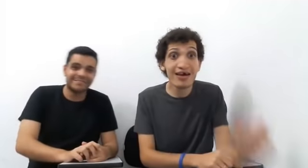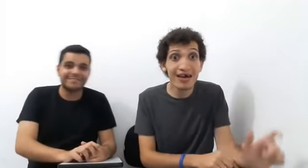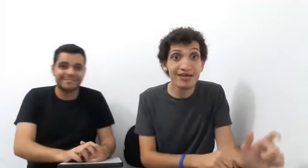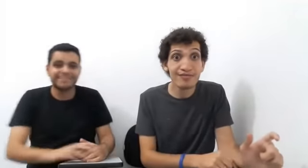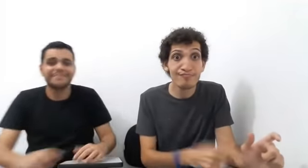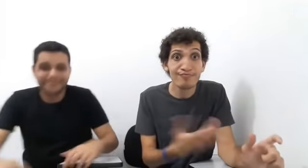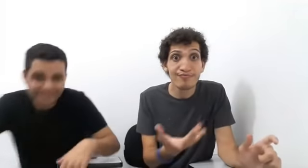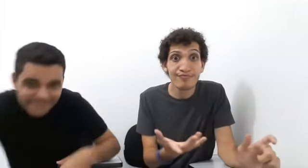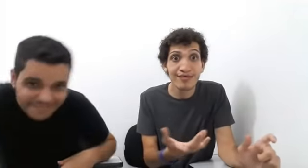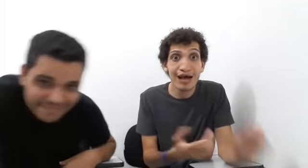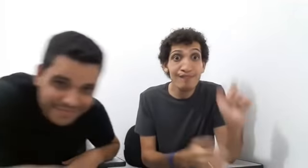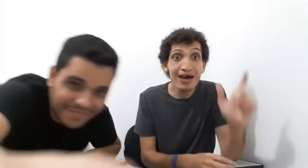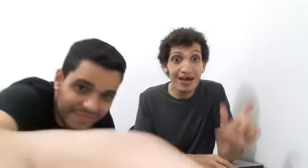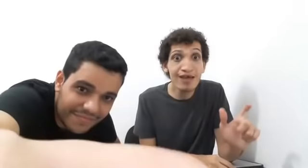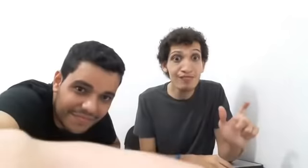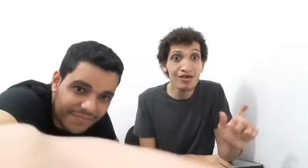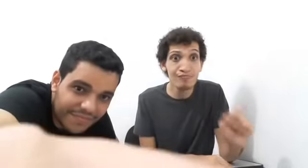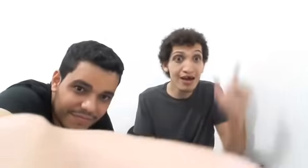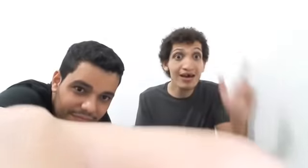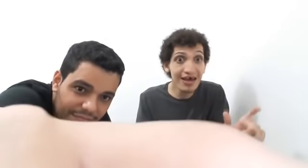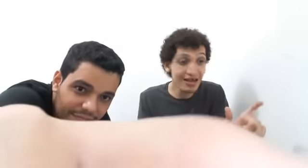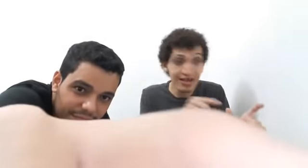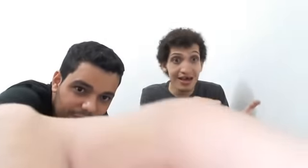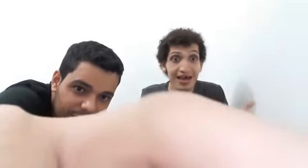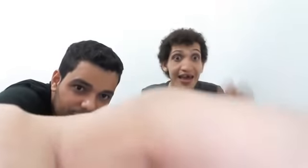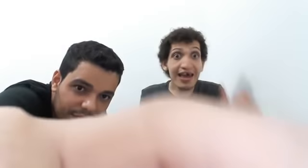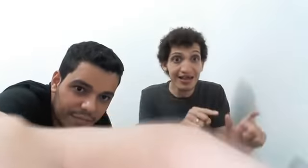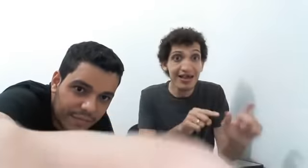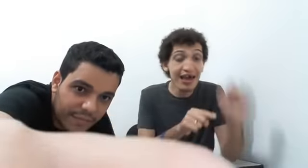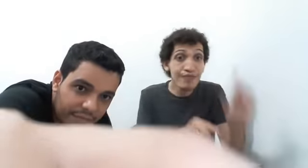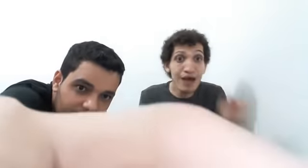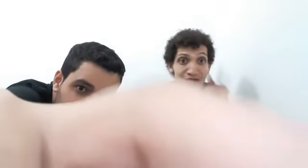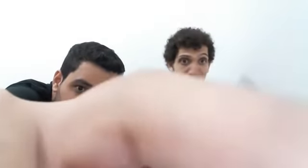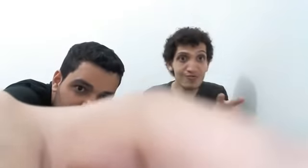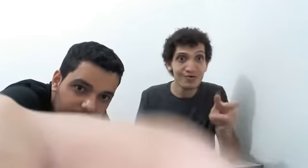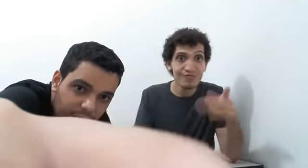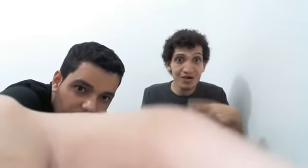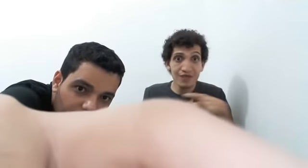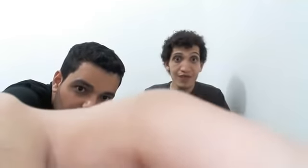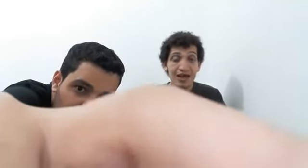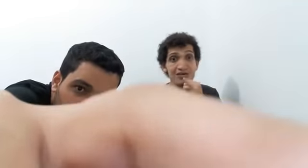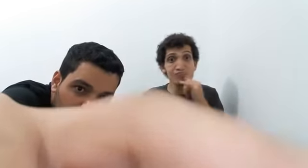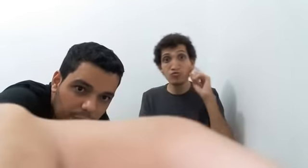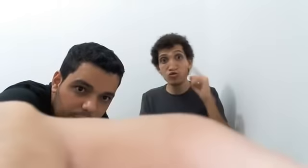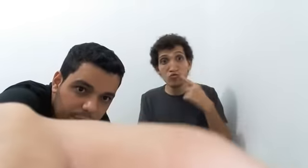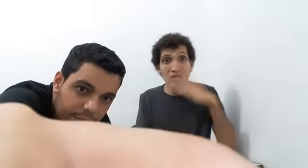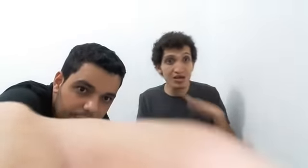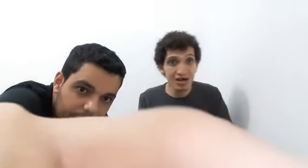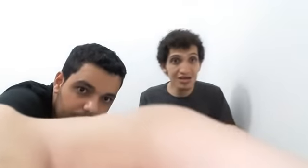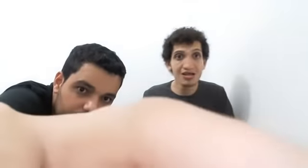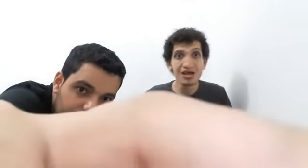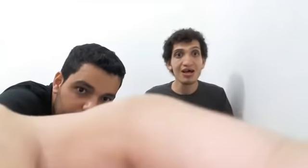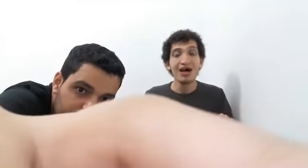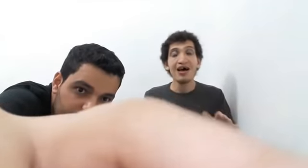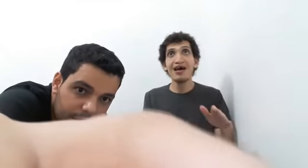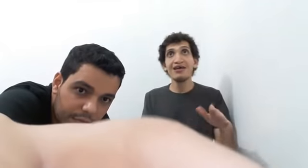quem? É para quem mesmo, para quem? Quem tá vendo? Porque tem a gente com criança